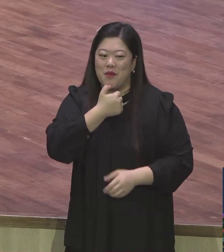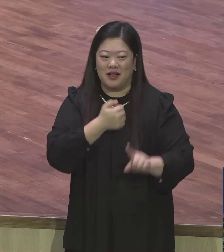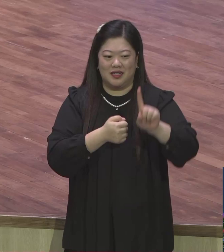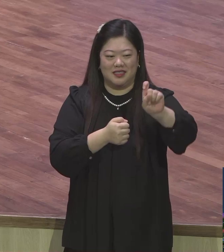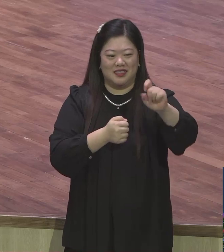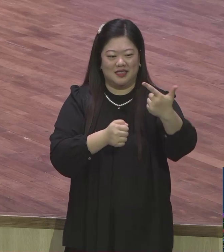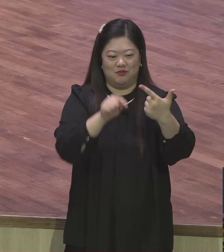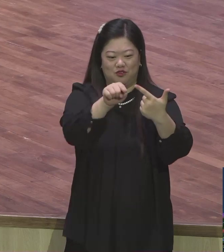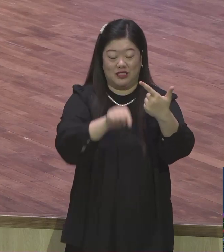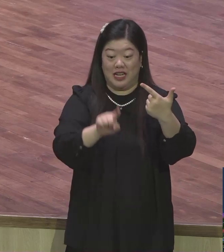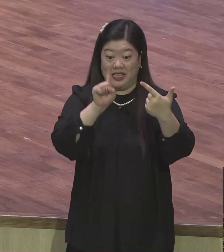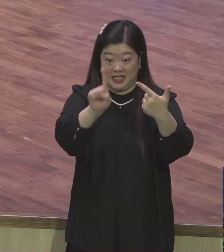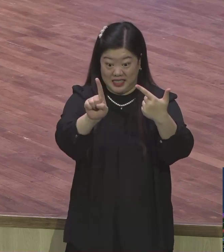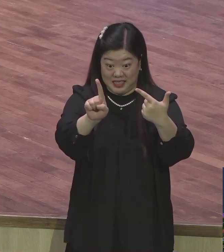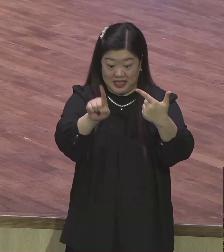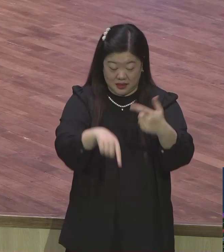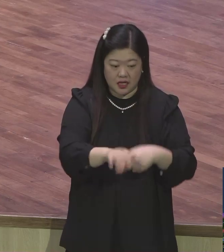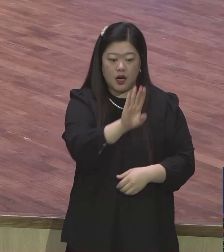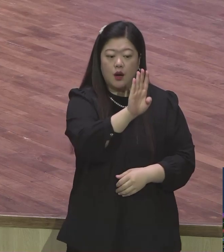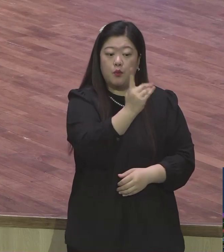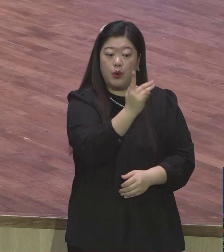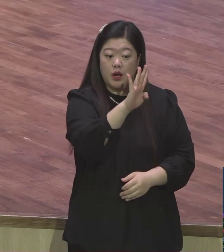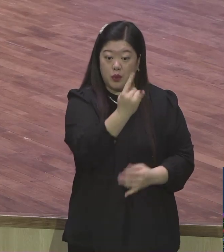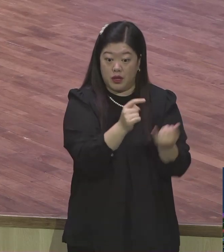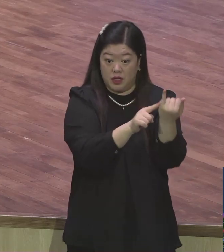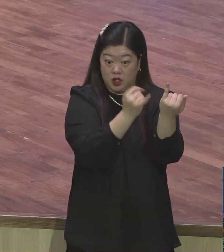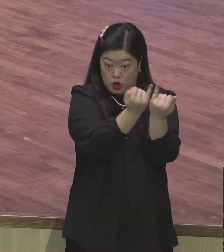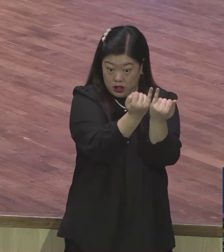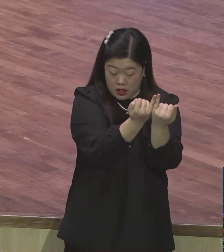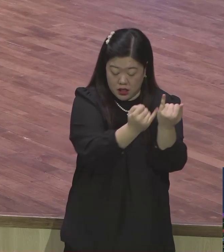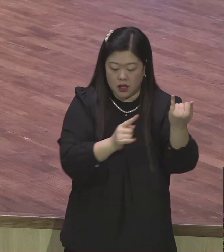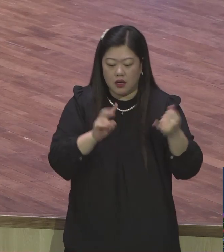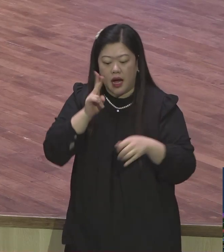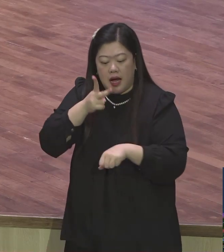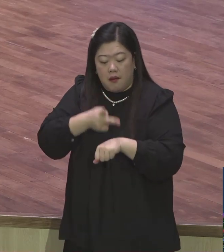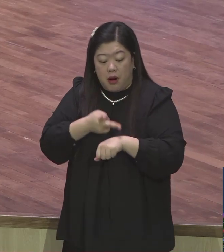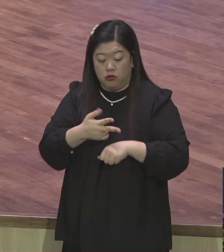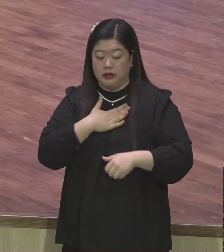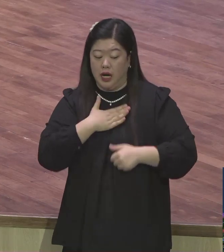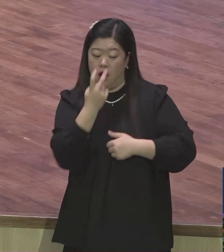여러 사람의, 바울뿐만 아니에요, 여러 사람의 보호자가 되었다.